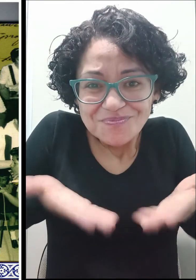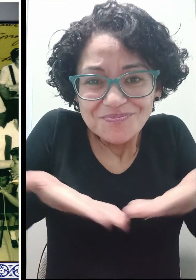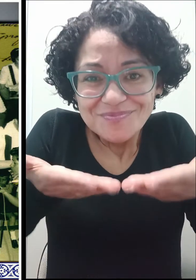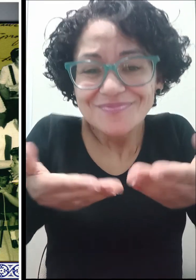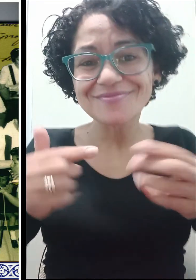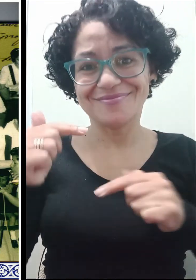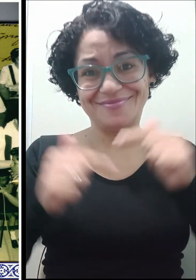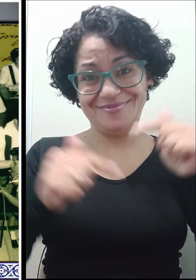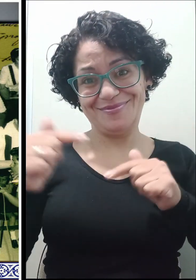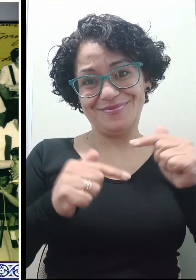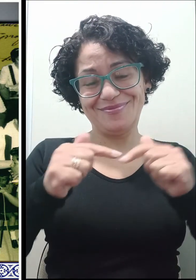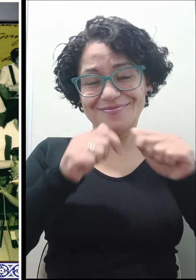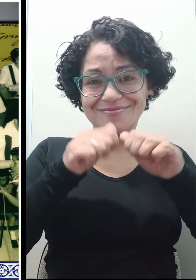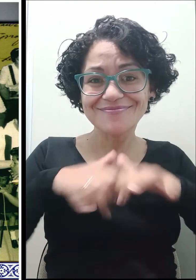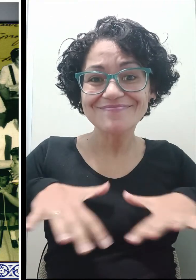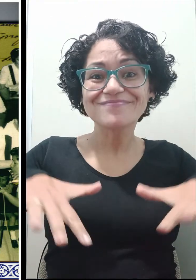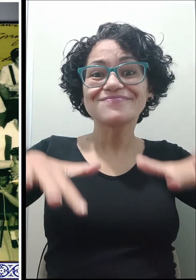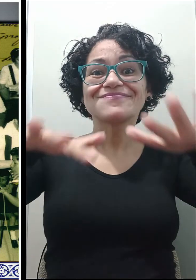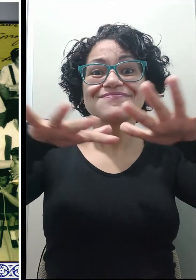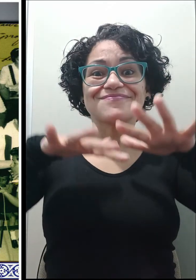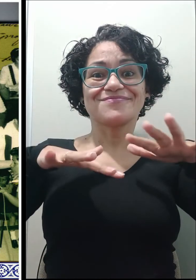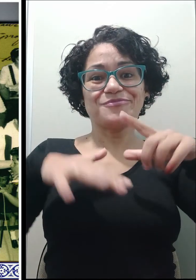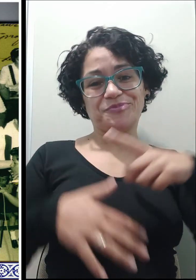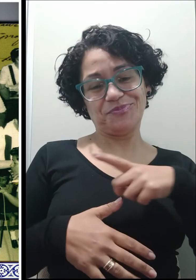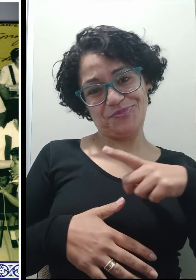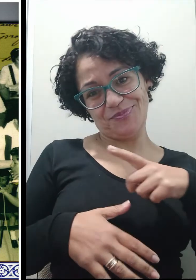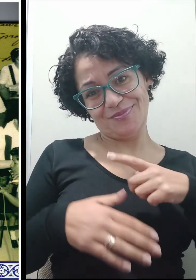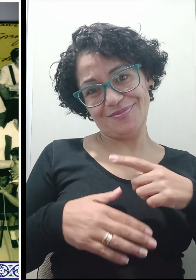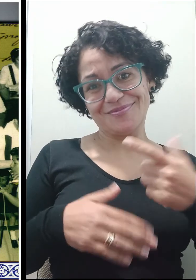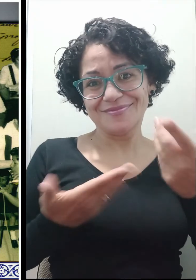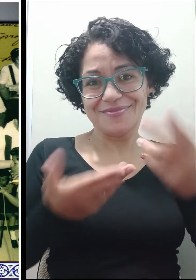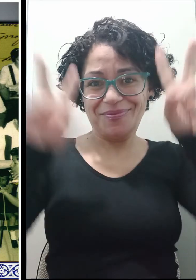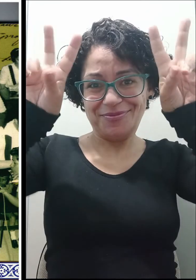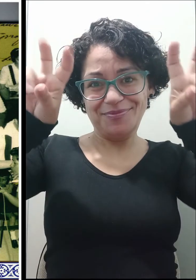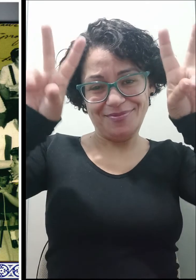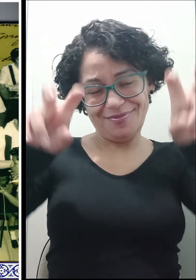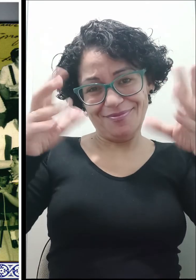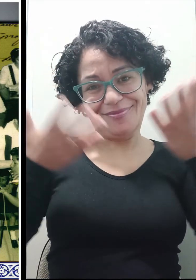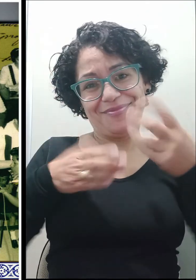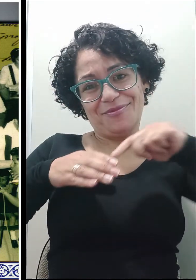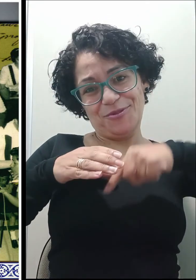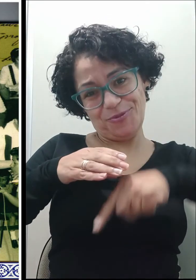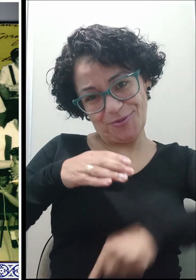uma discussão mais ampla e aprofundada sobre o tema.